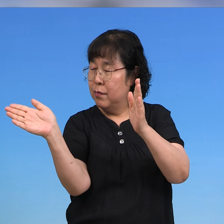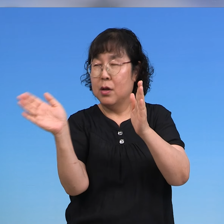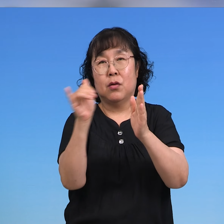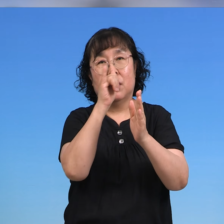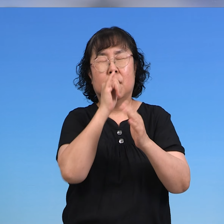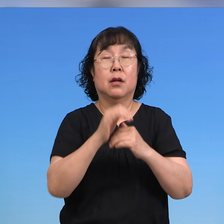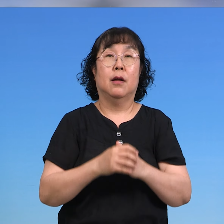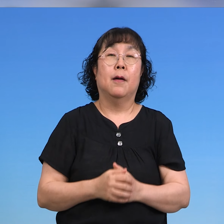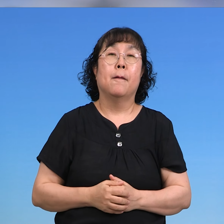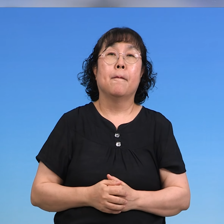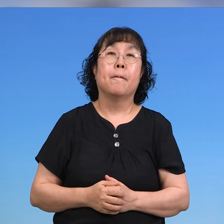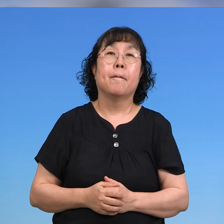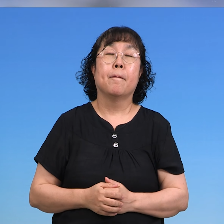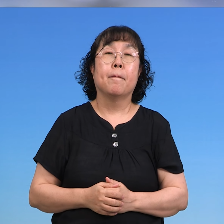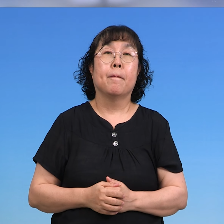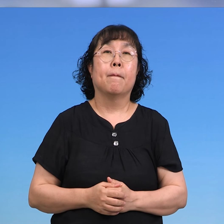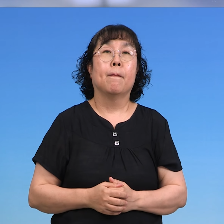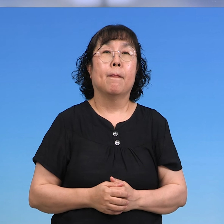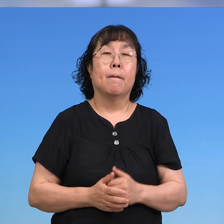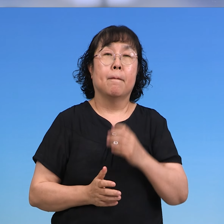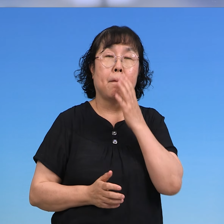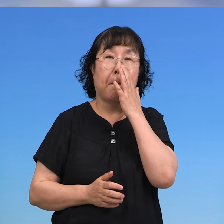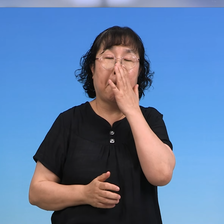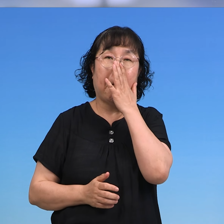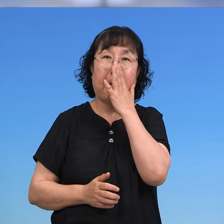적이 없거든요.